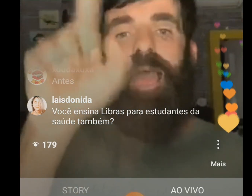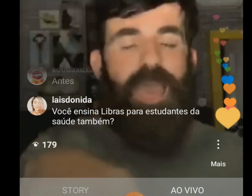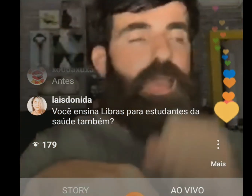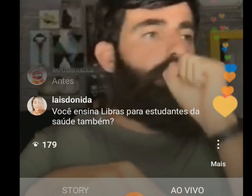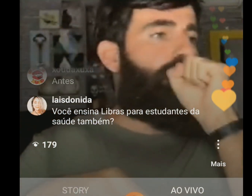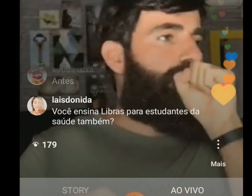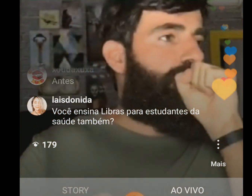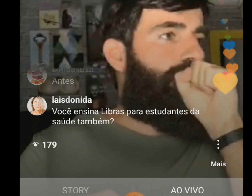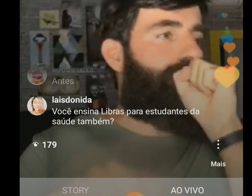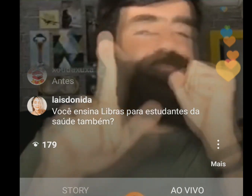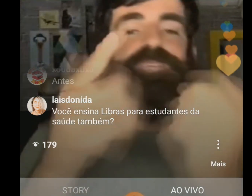Gelco?